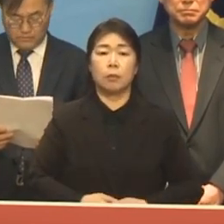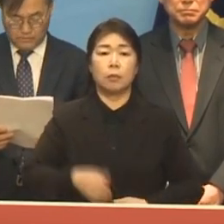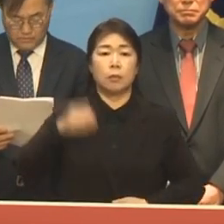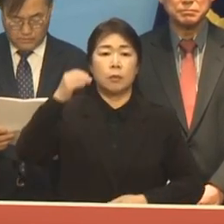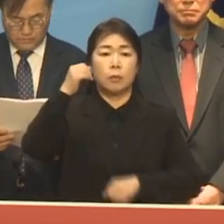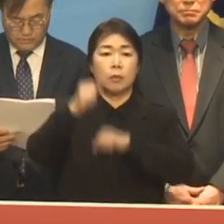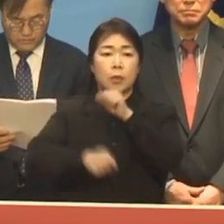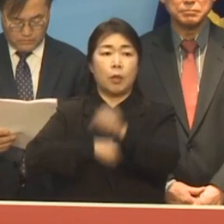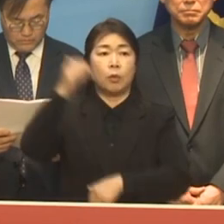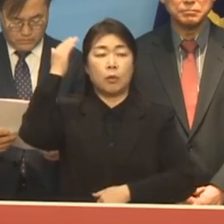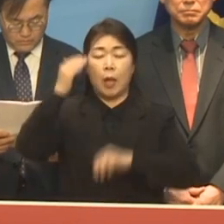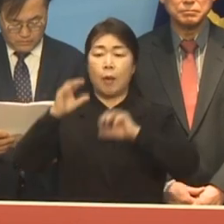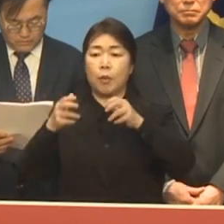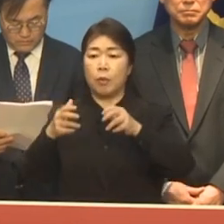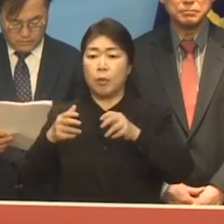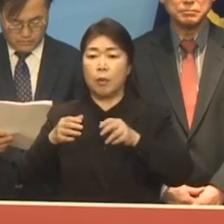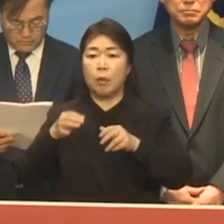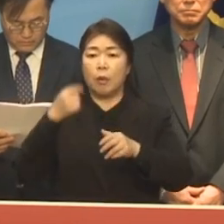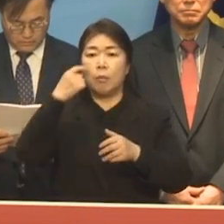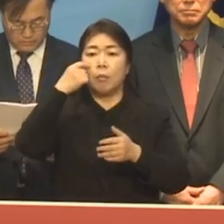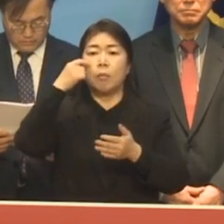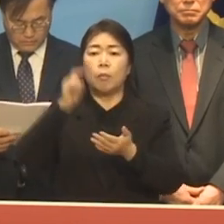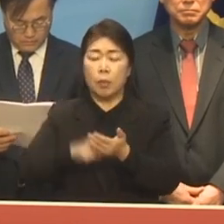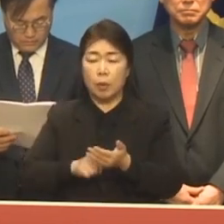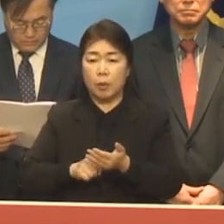자유대한민국에서 보게 된 것입니다.